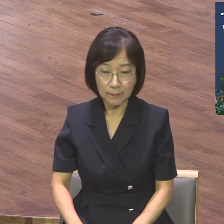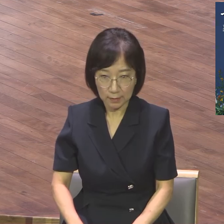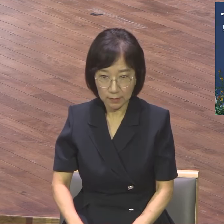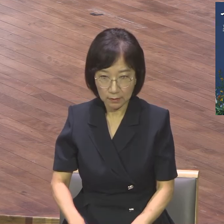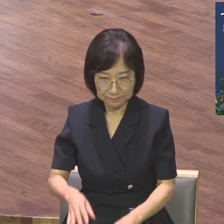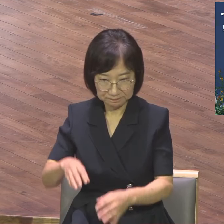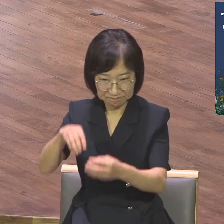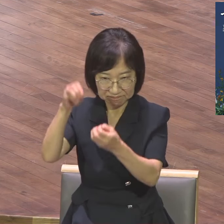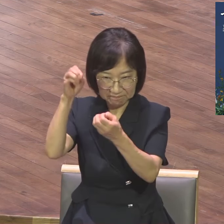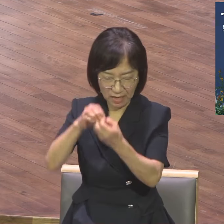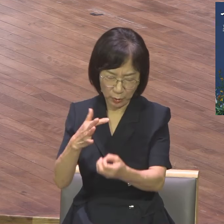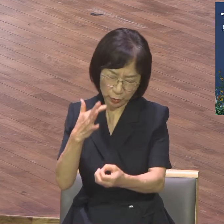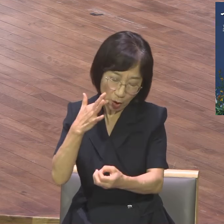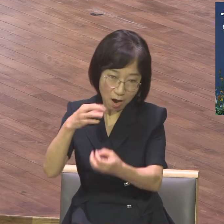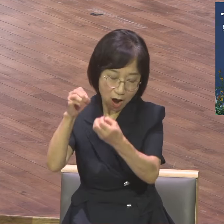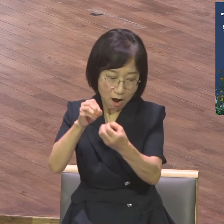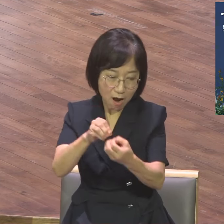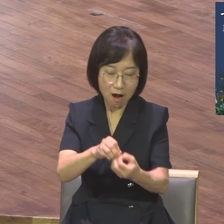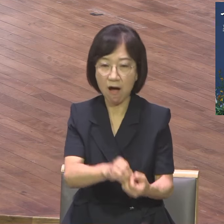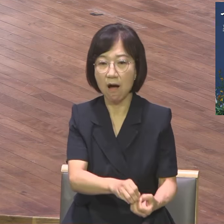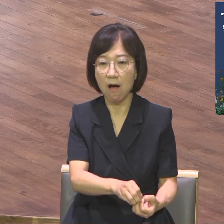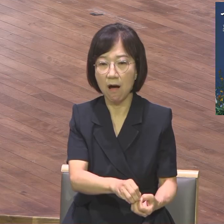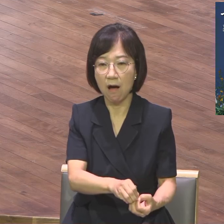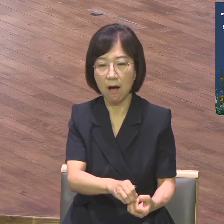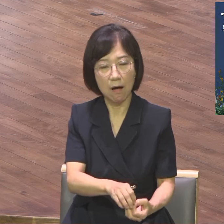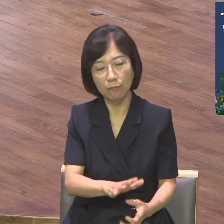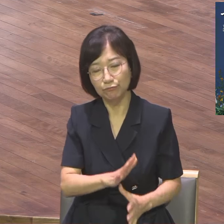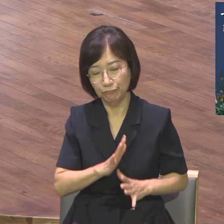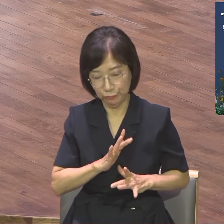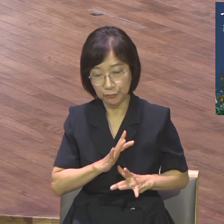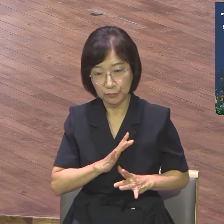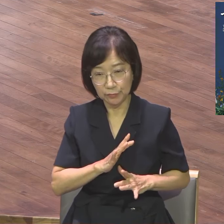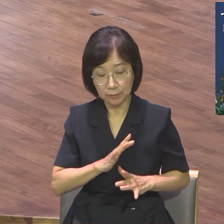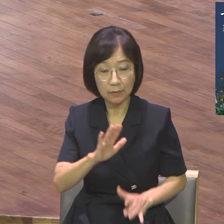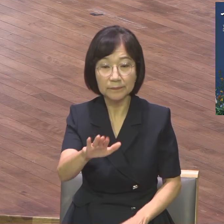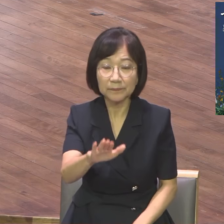여파를 그렇게 미칠 정도로 강력하다고 하면